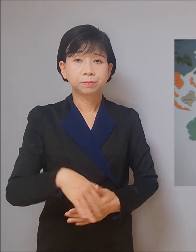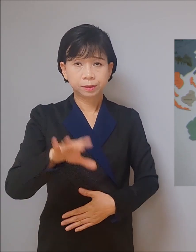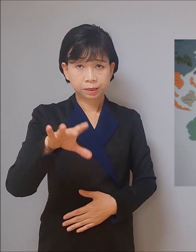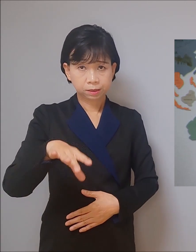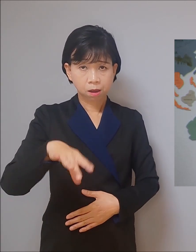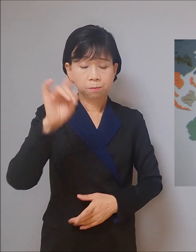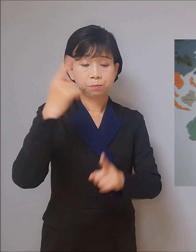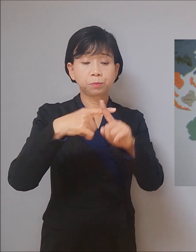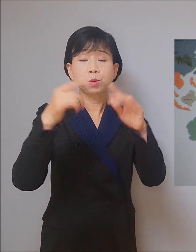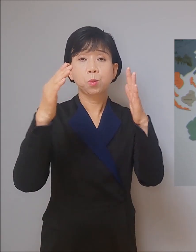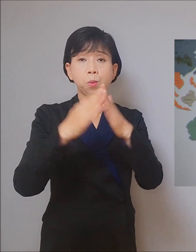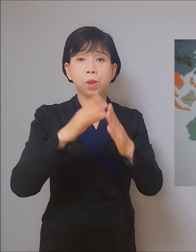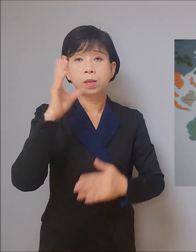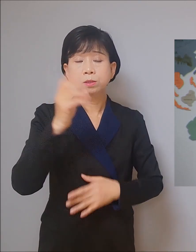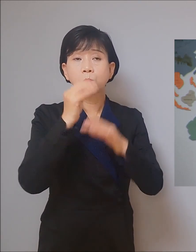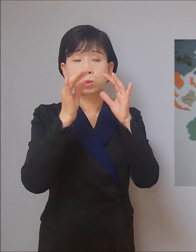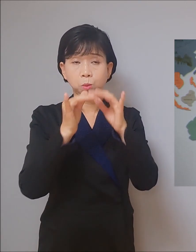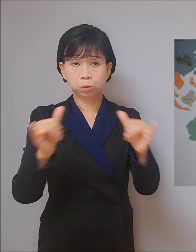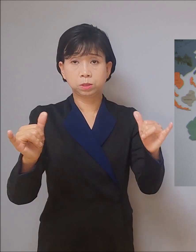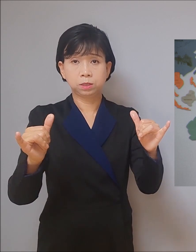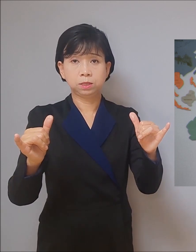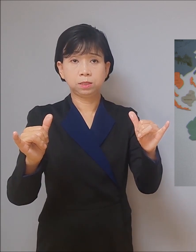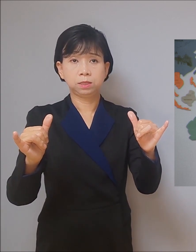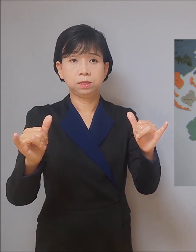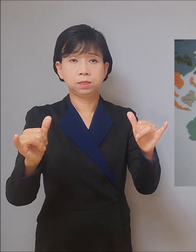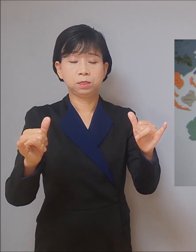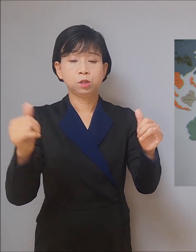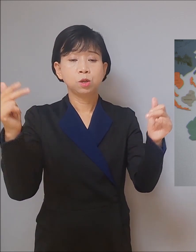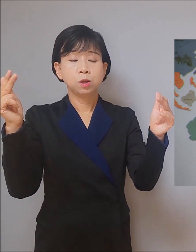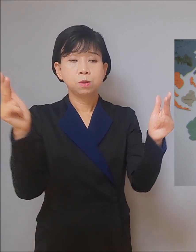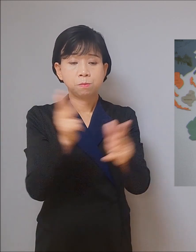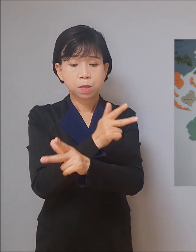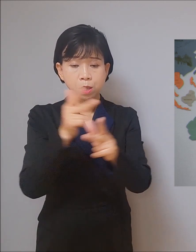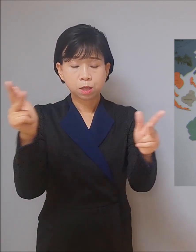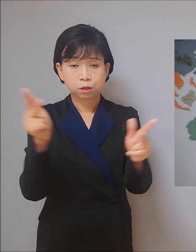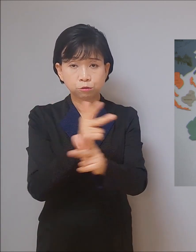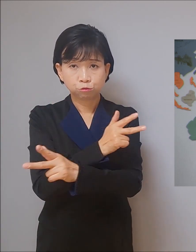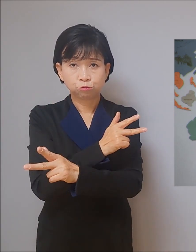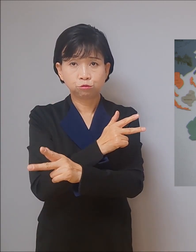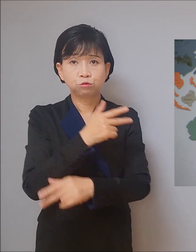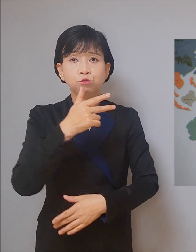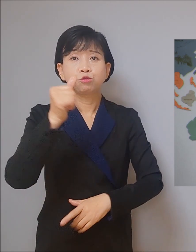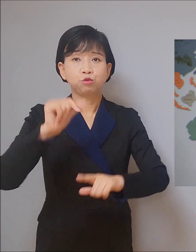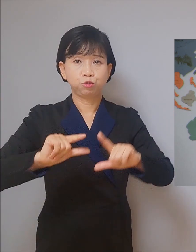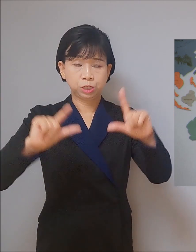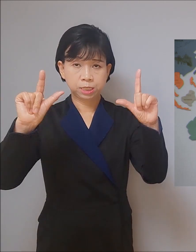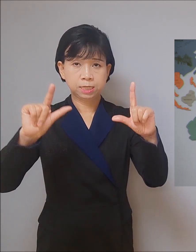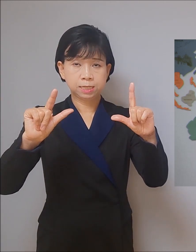초대교회 성도들은 매 주일 주일을 지키면서